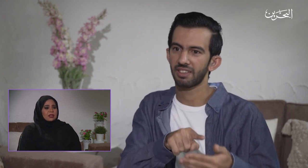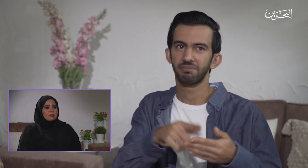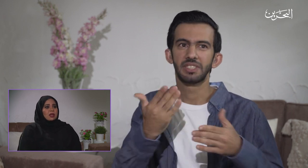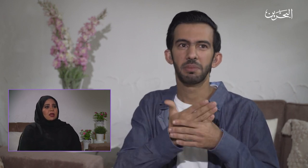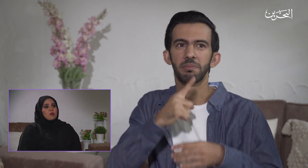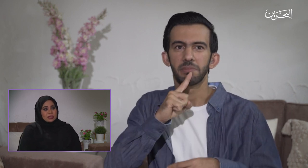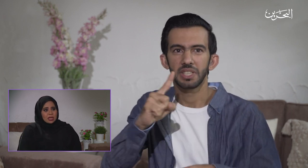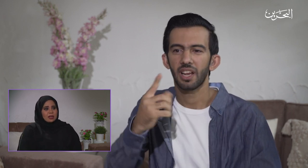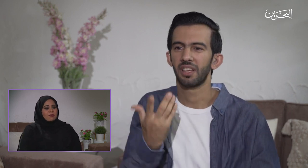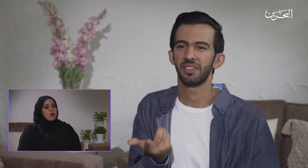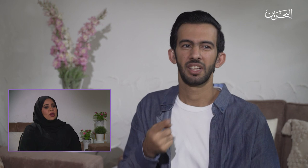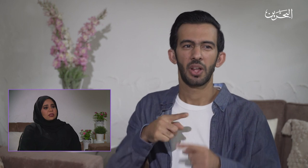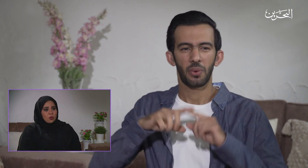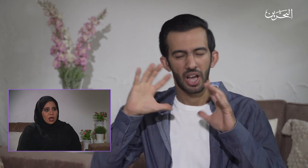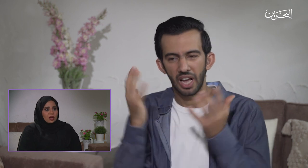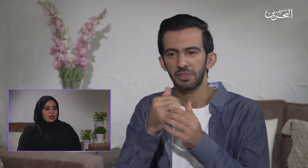مستخدم او مستخدم، فهو يطور اكثر،